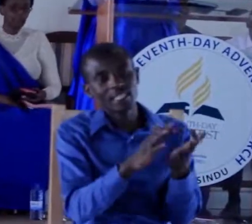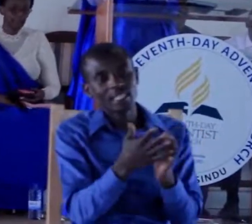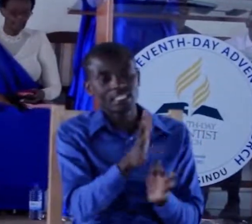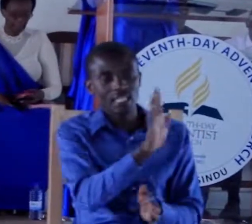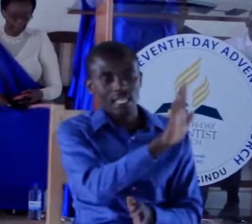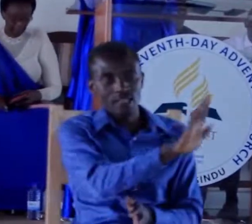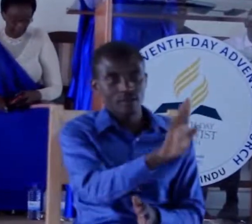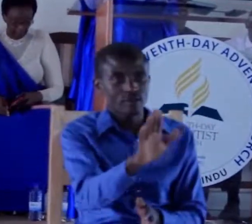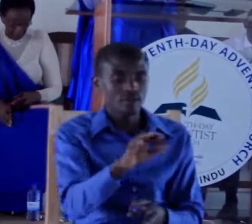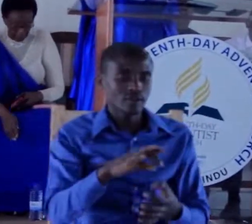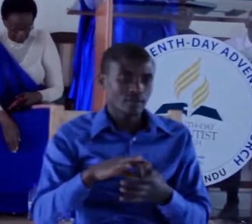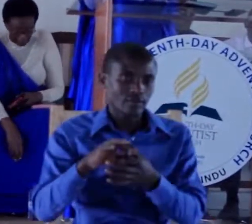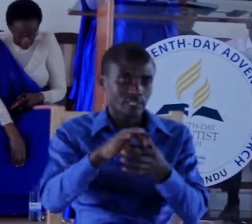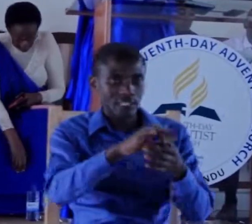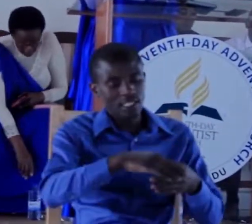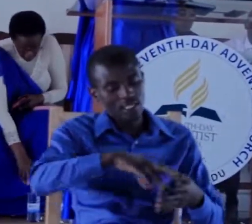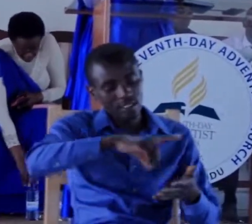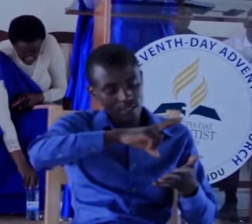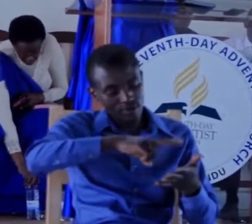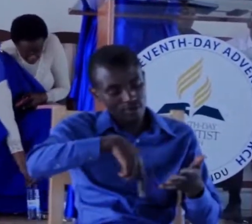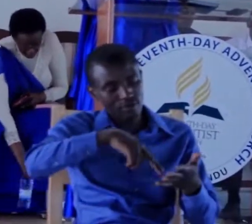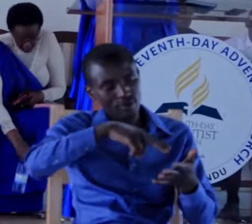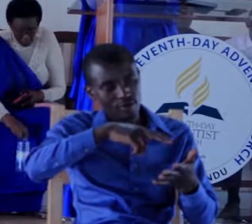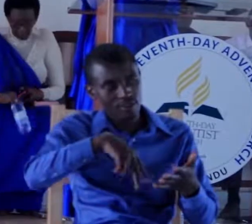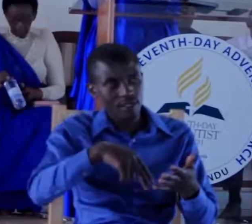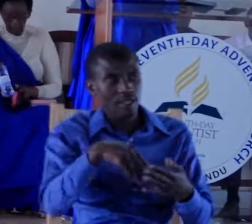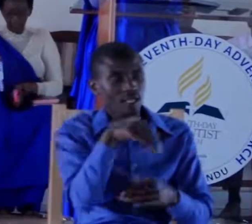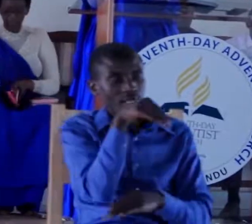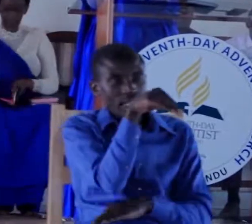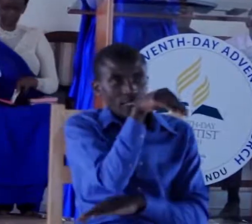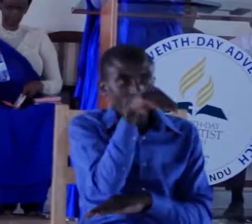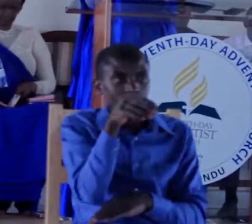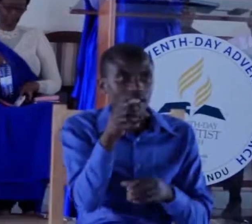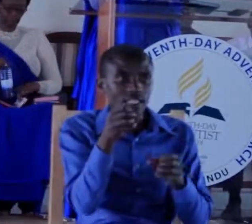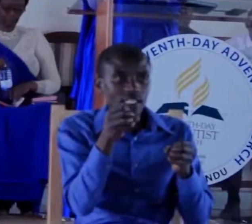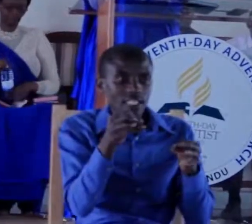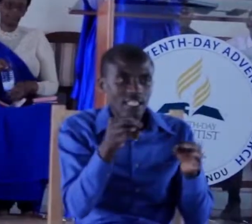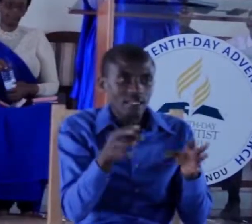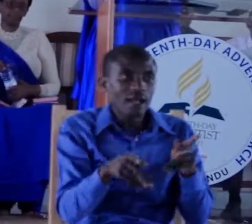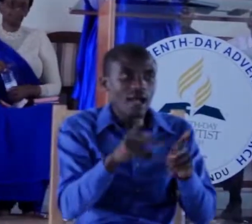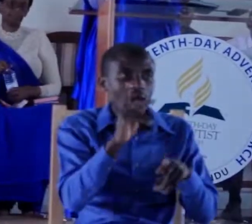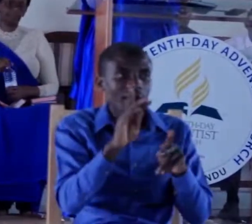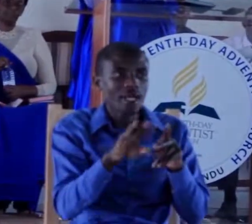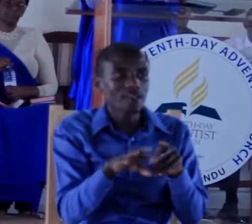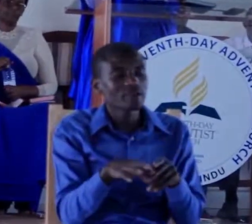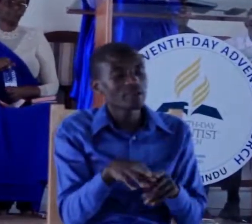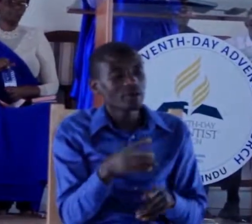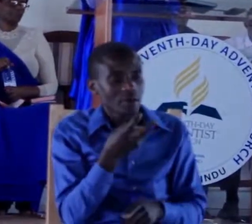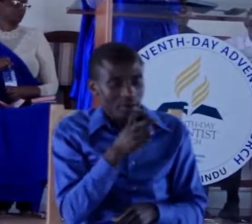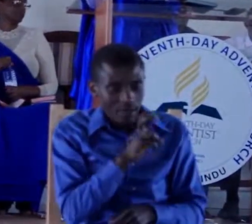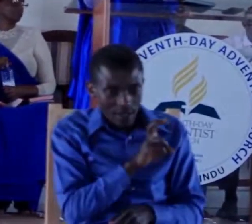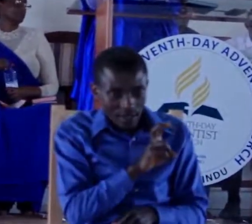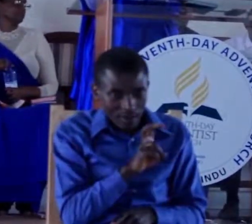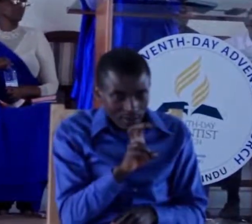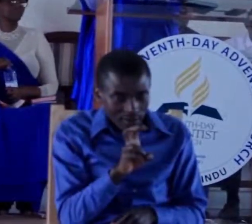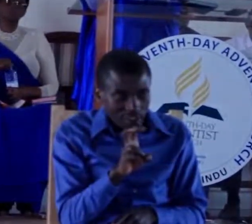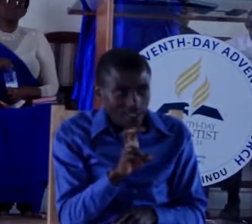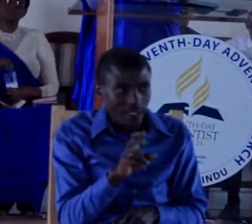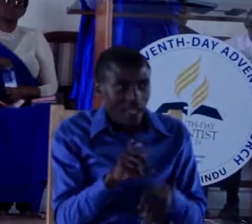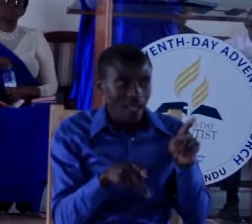mwahabonye ab'inyuma cyangwa mikoro ntigezayo muranyumva mwese ndabona batanyumva